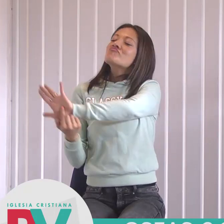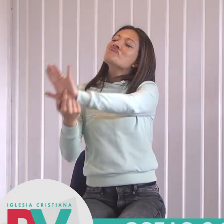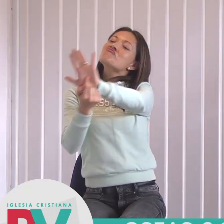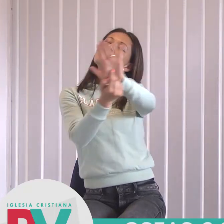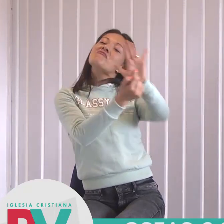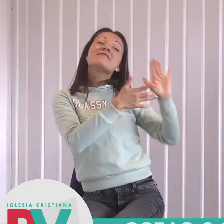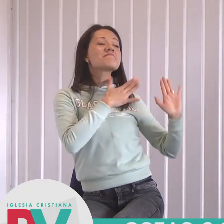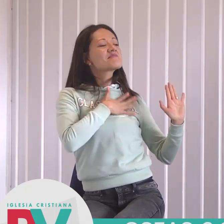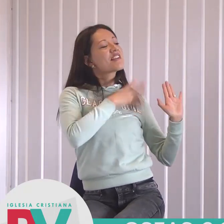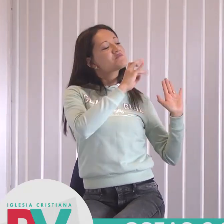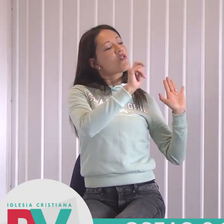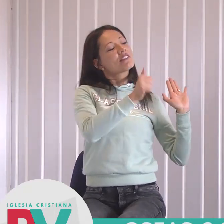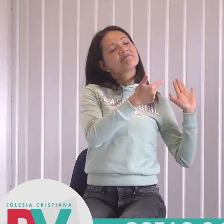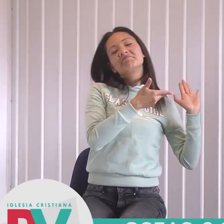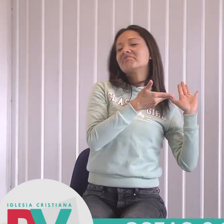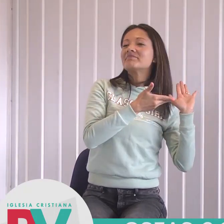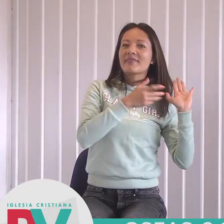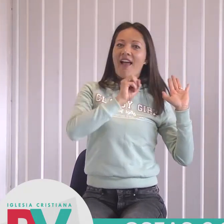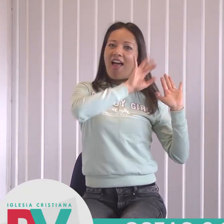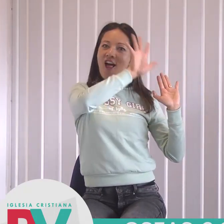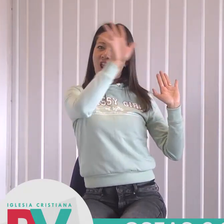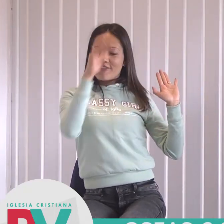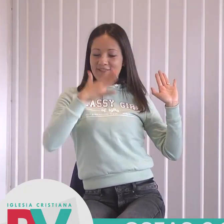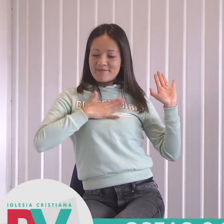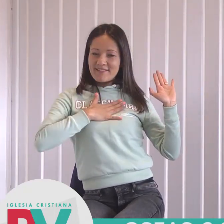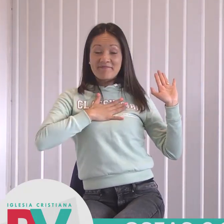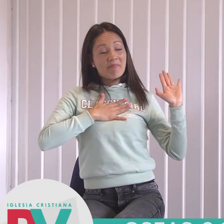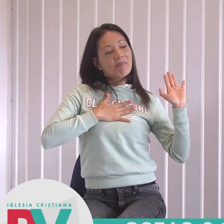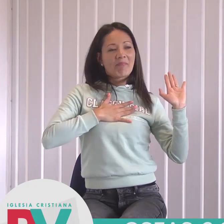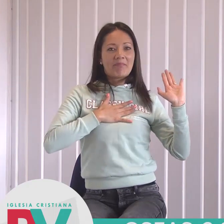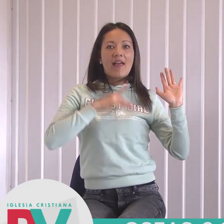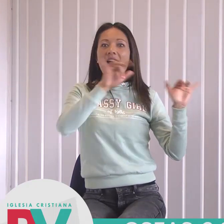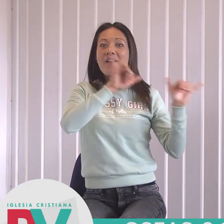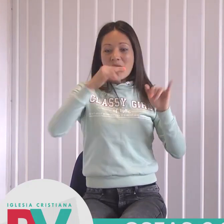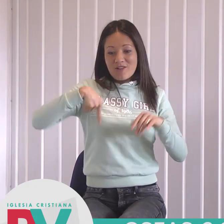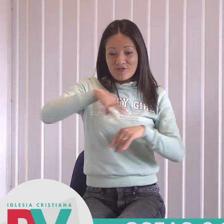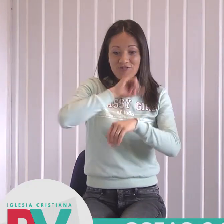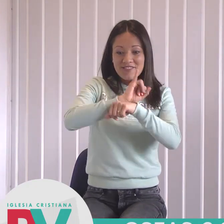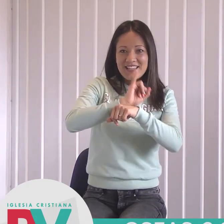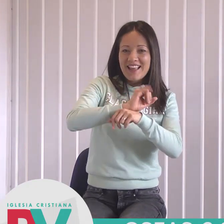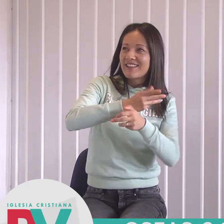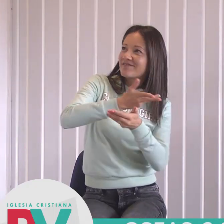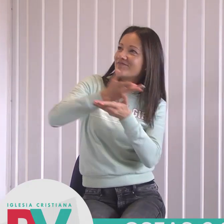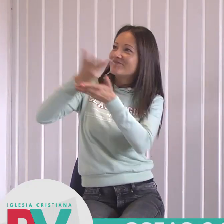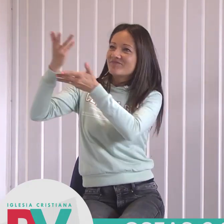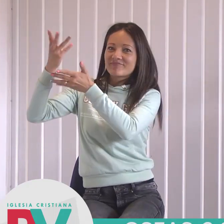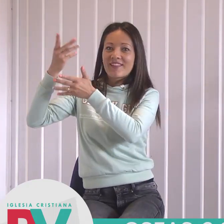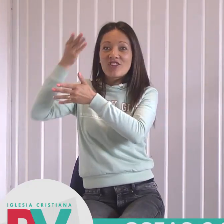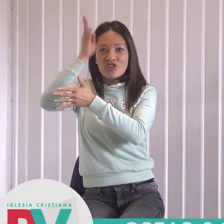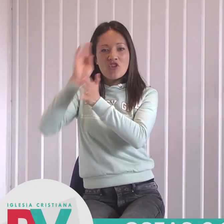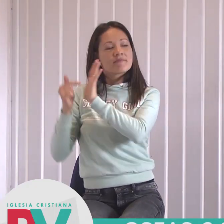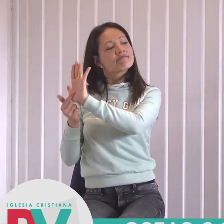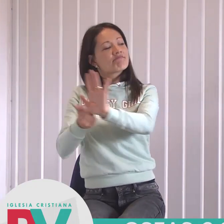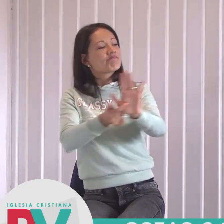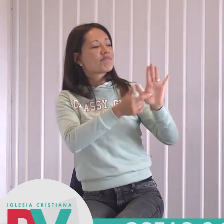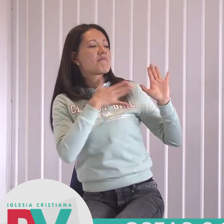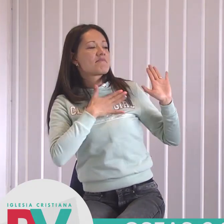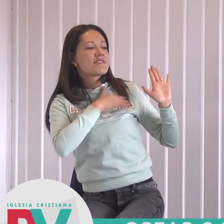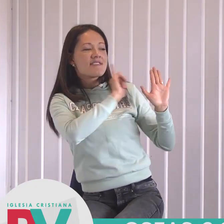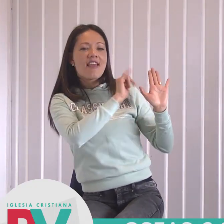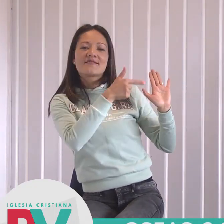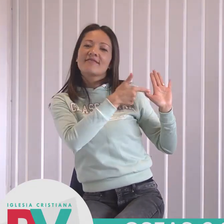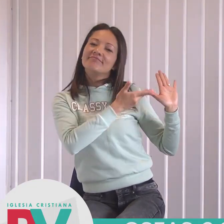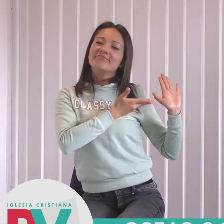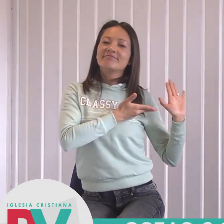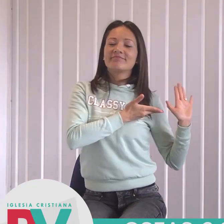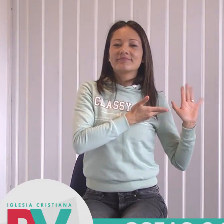quién? De él. Así somos nosotros como iglesia. Y dice entonces, y la sembraré para mí en la tierra, y